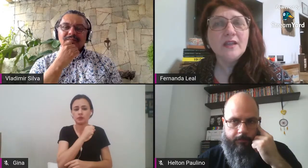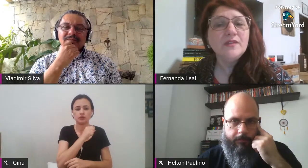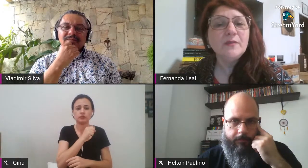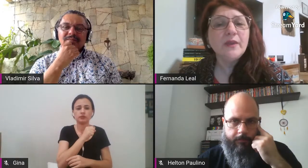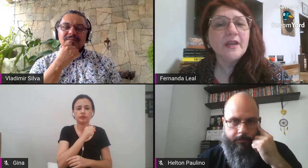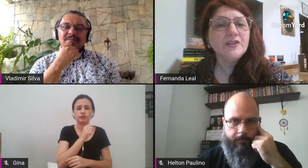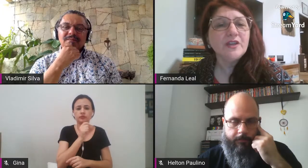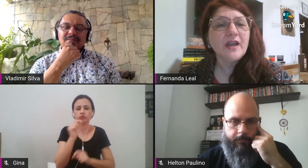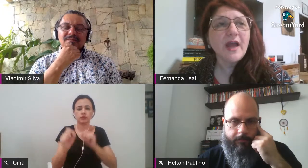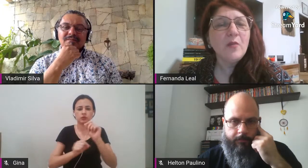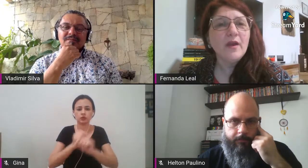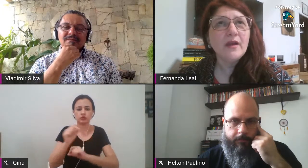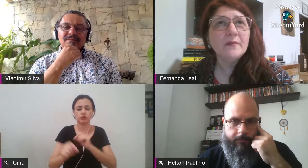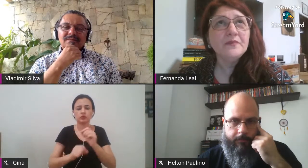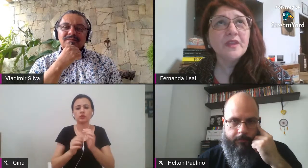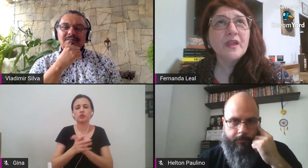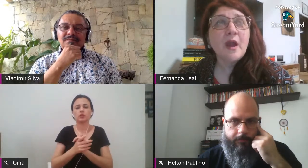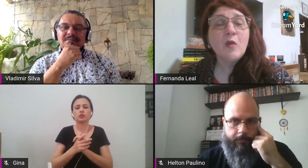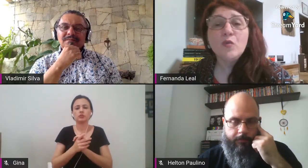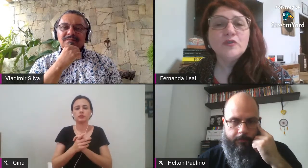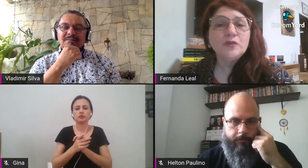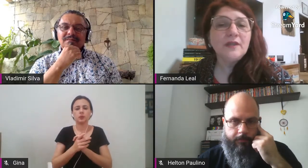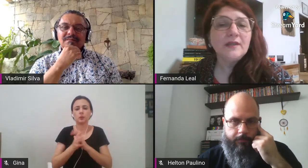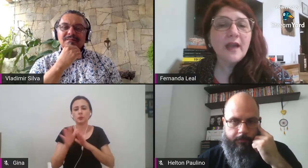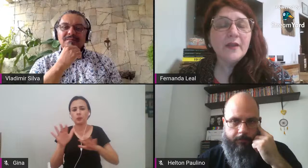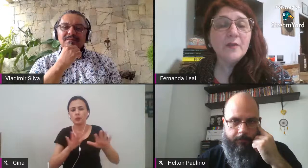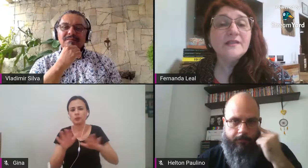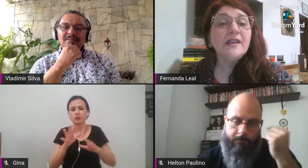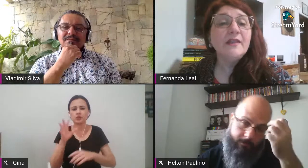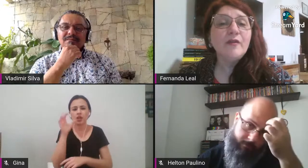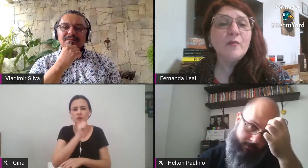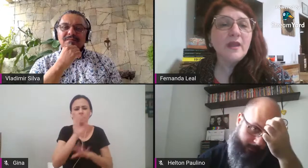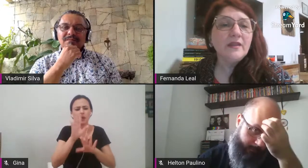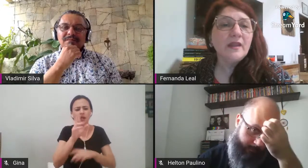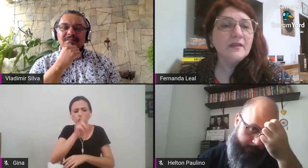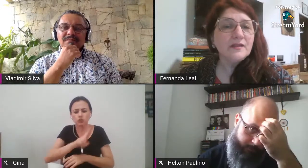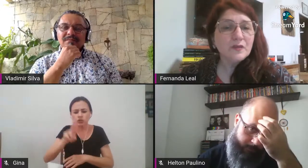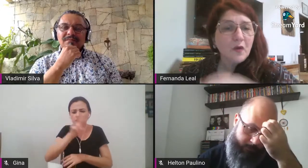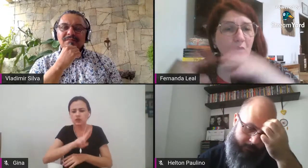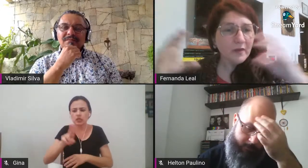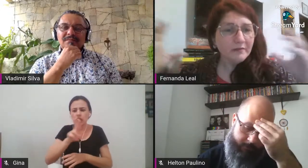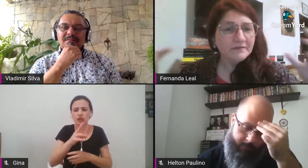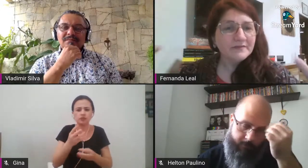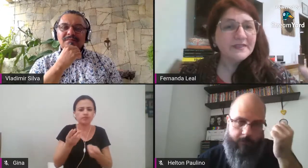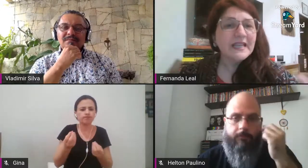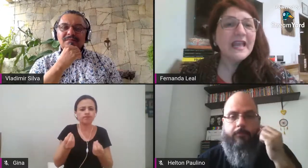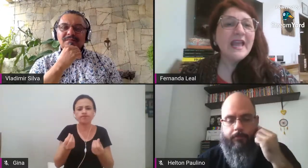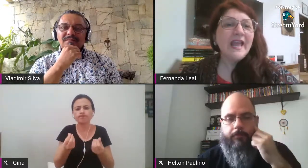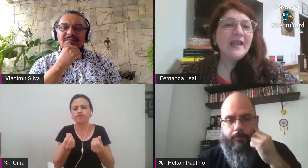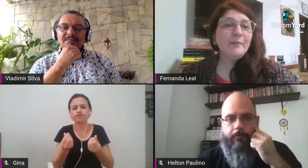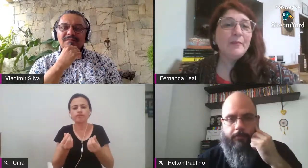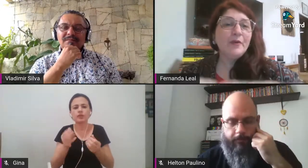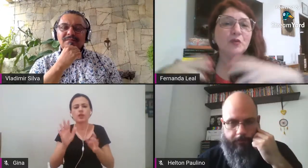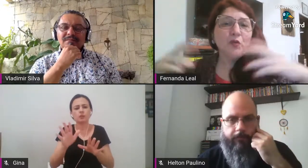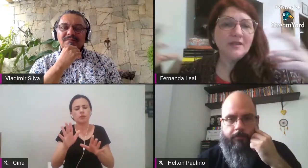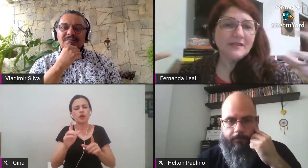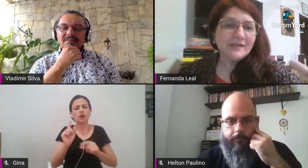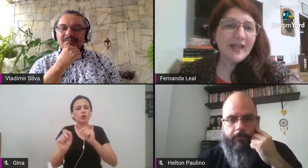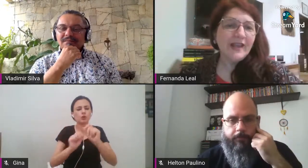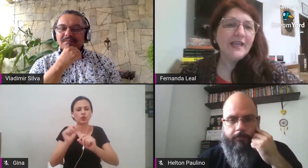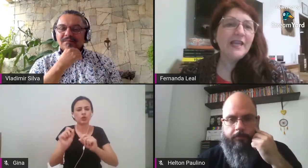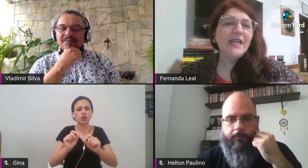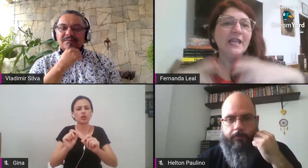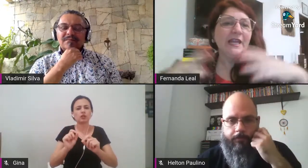a transposição, mas no sentido de que ela não se presta a um uso utilitário, mas, incrivelmente, ela transforma,